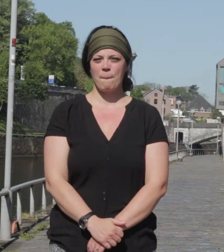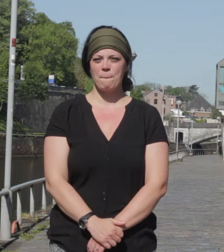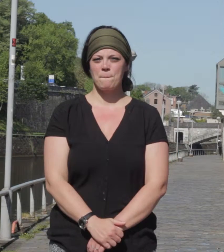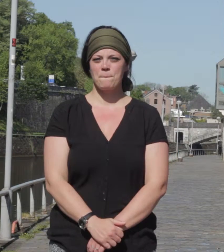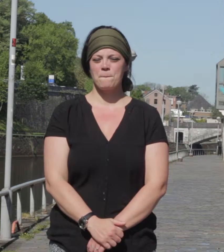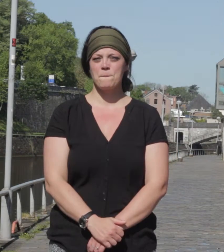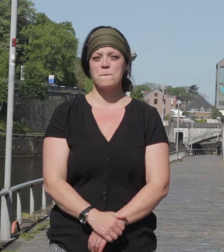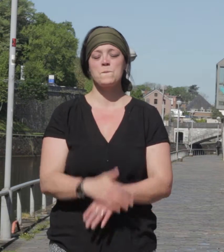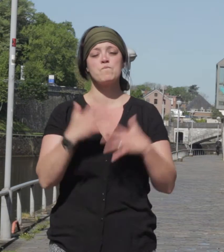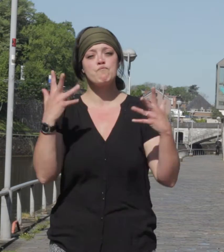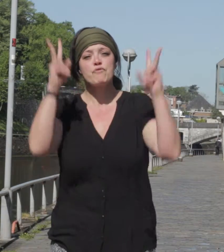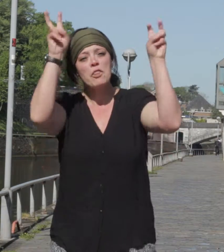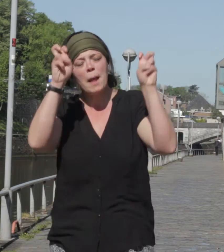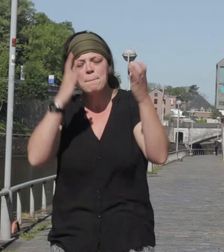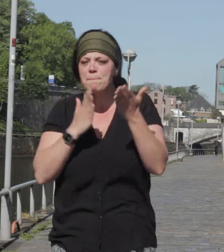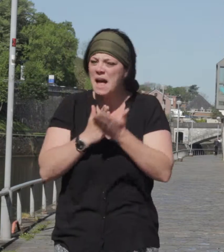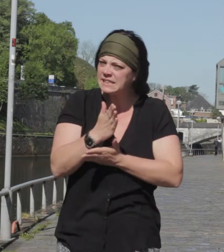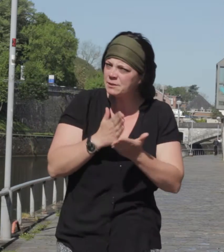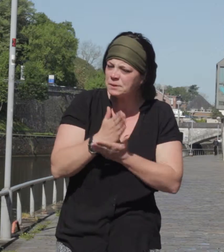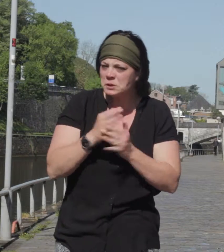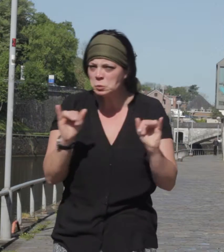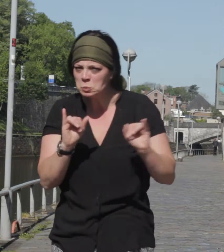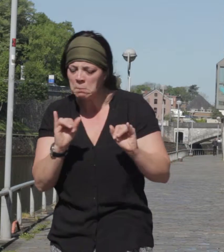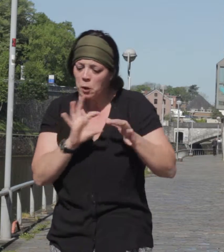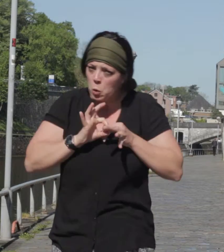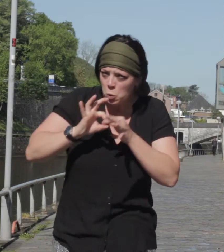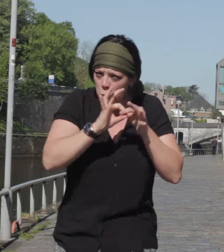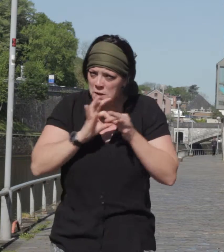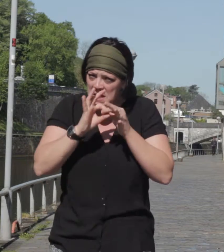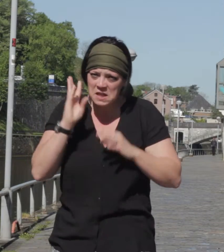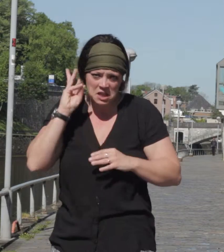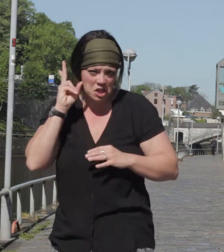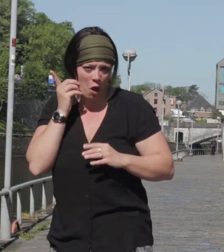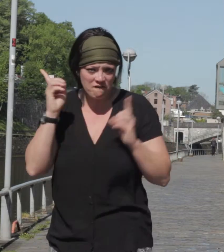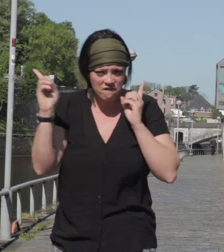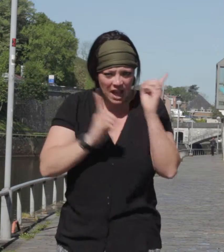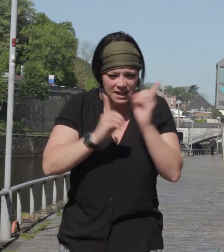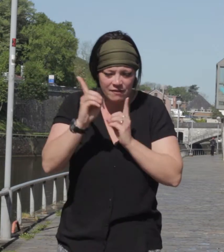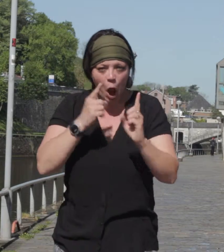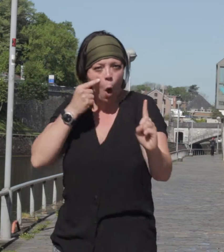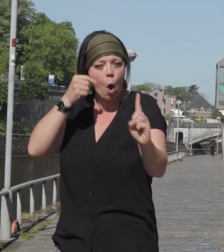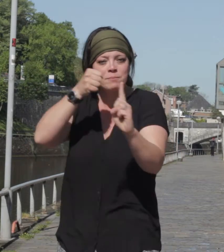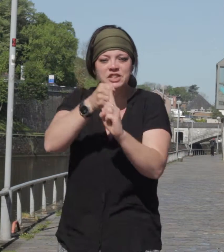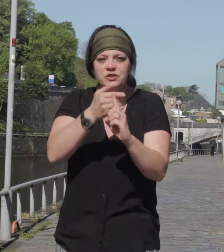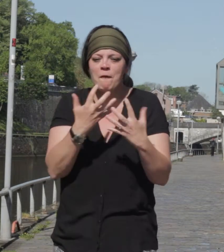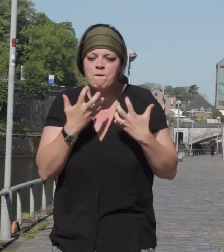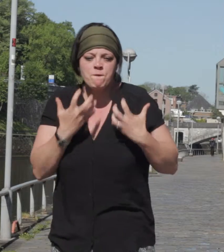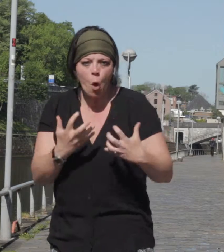Voici quelques mots sur notre accessibilité. L'Unisound BW Festival a pour objectif principal d'être 100% accessible à tous les